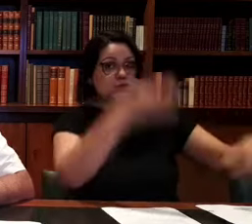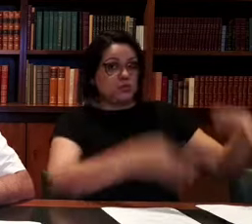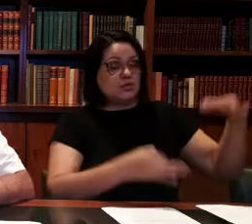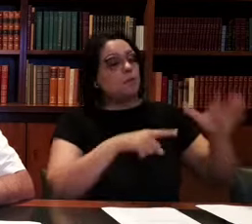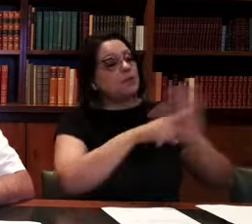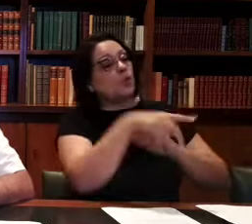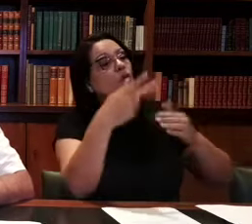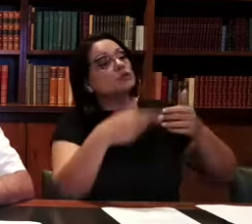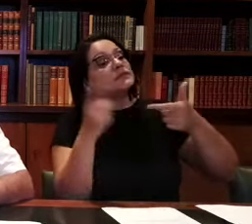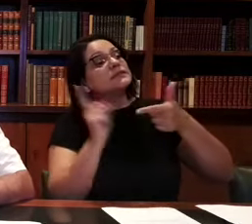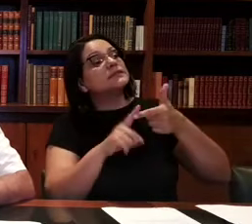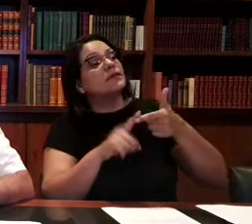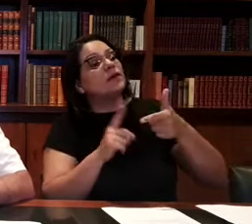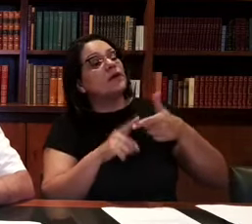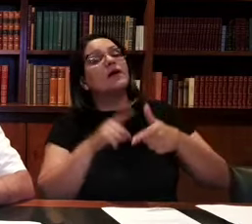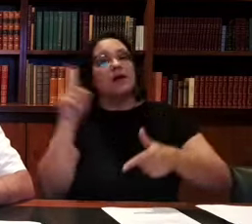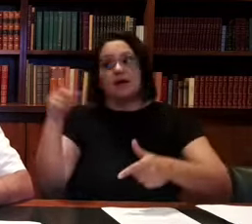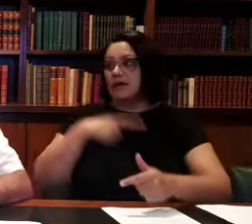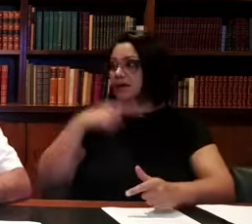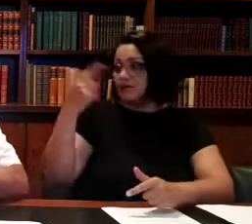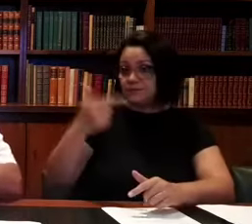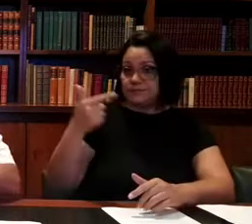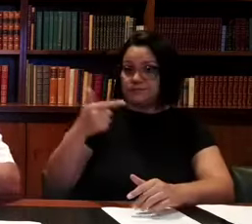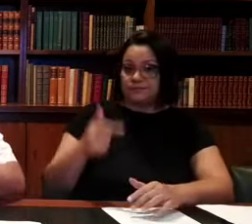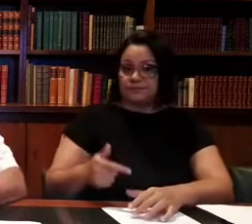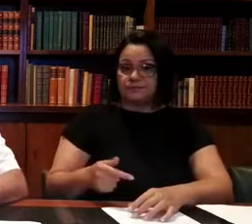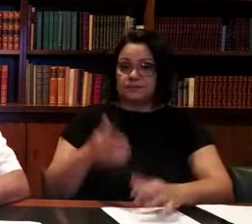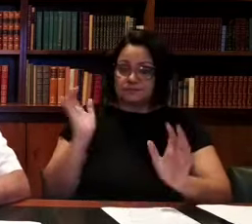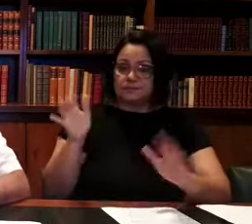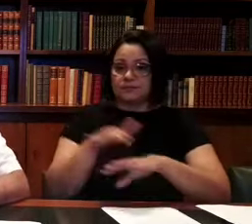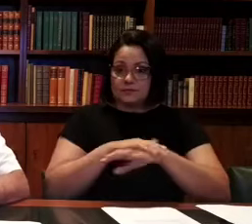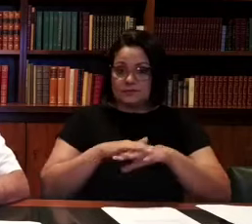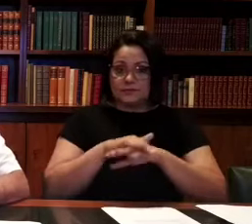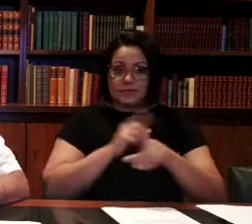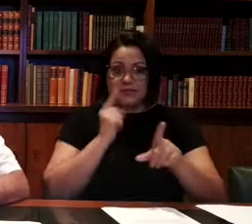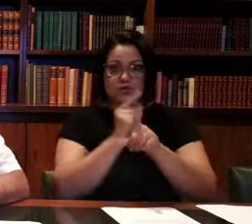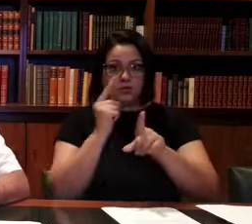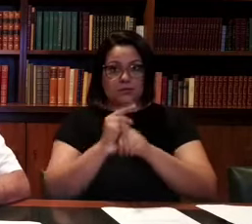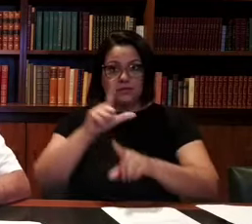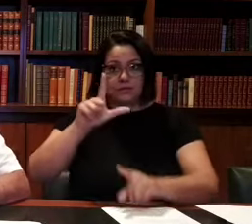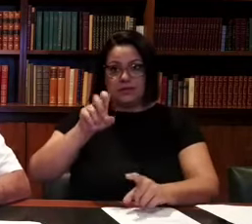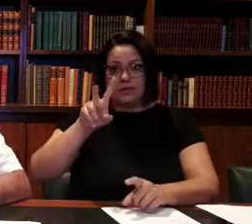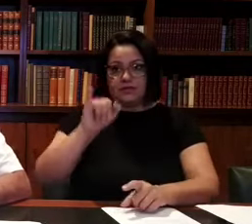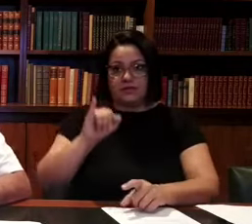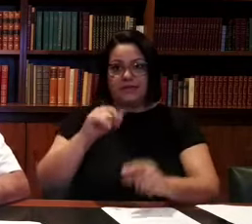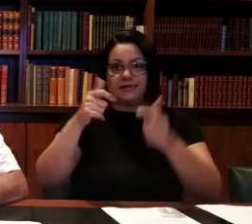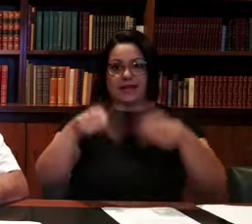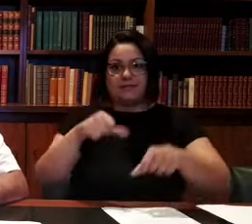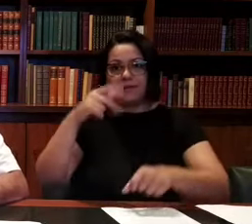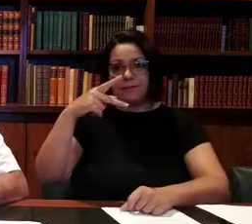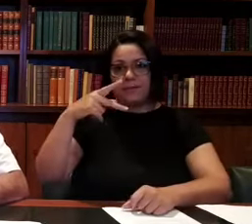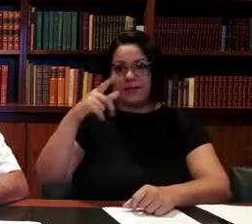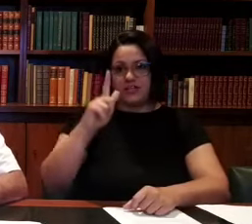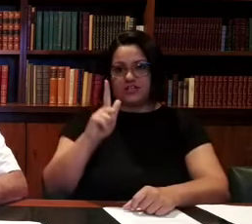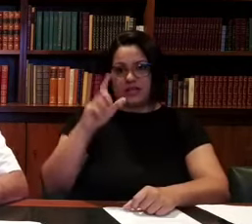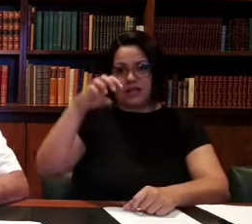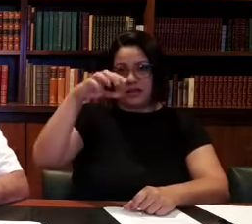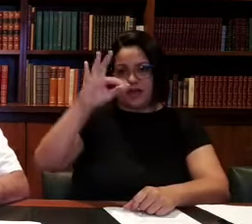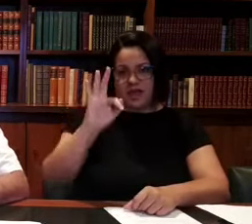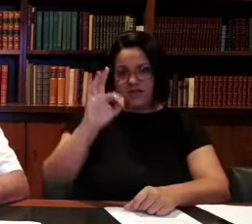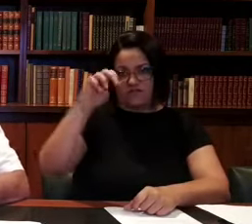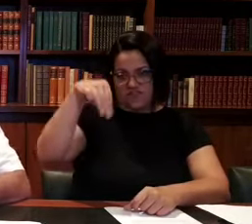o teu Hotel reserva Eu tenho reserva lá mas conversamos Descobriram que o Levi estava na pgfn procuradoria-geral da Fazenda